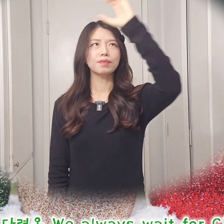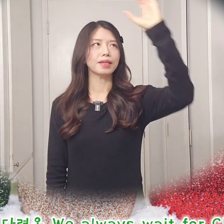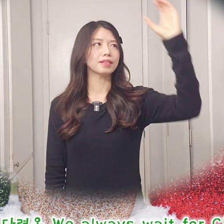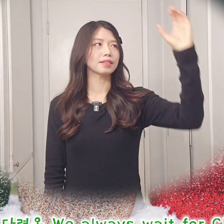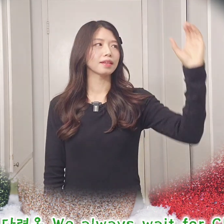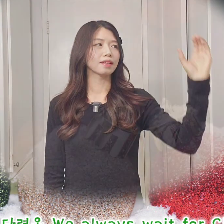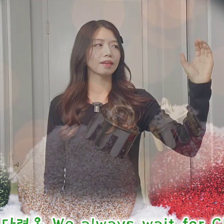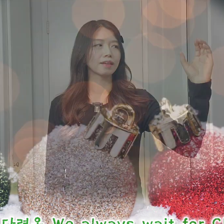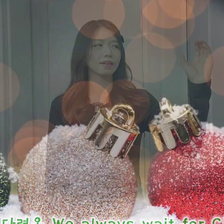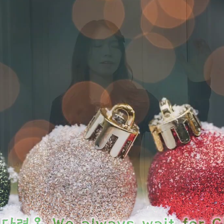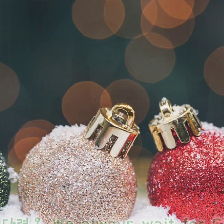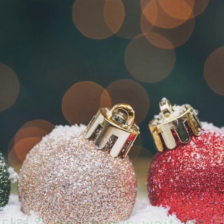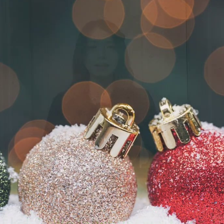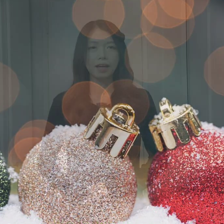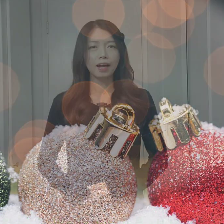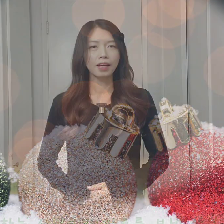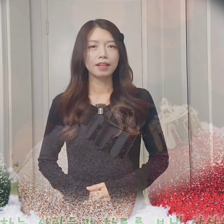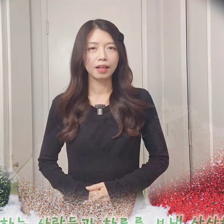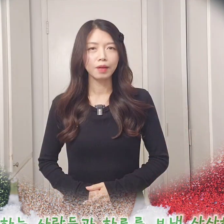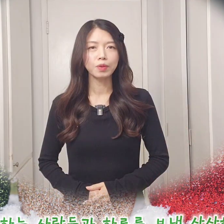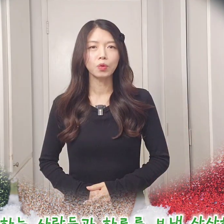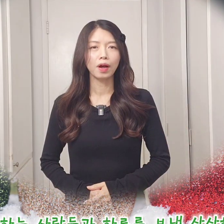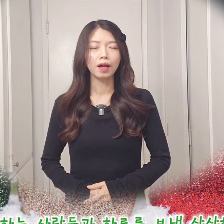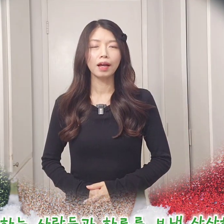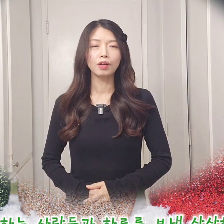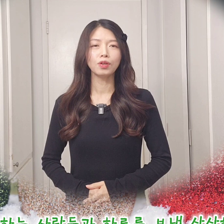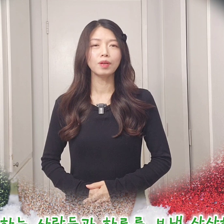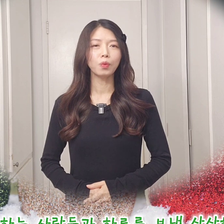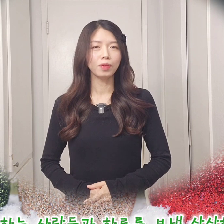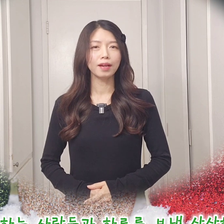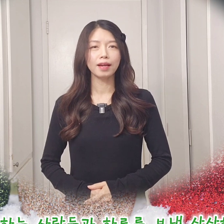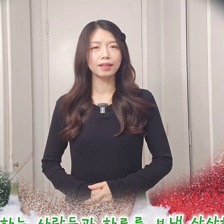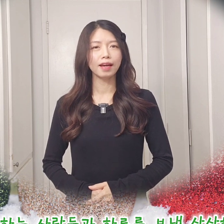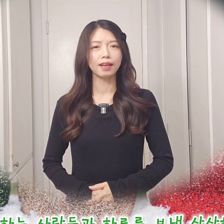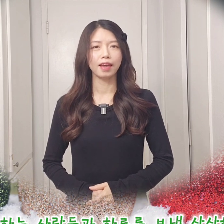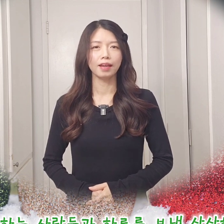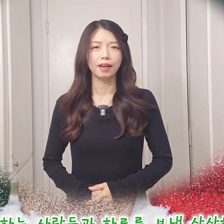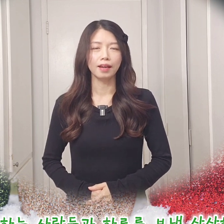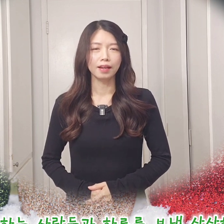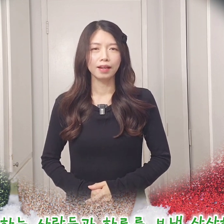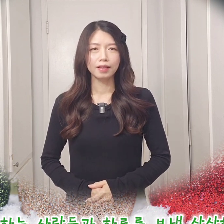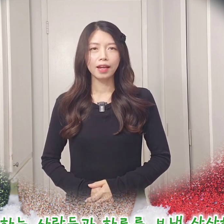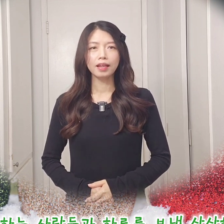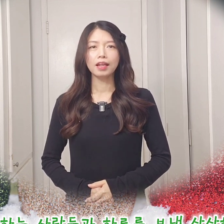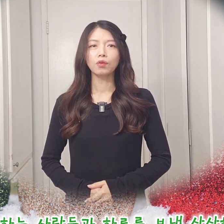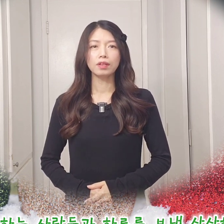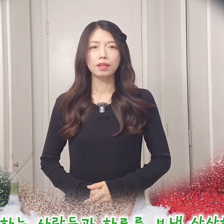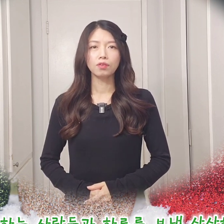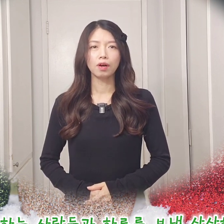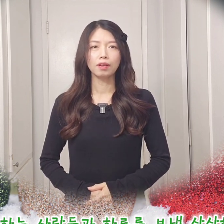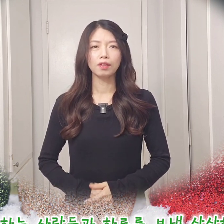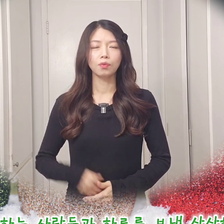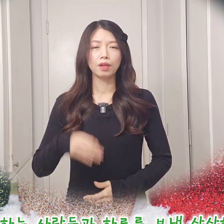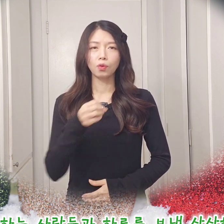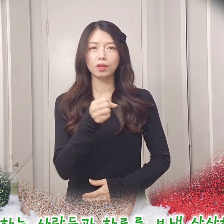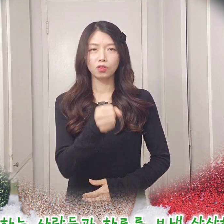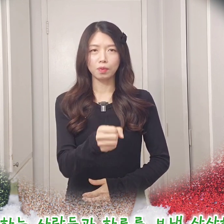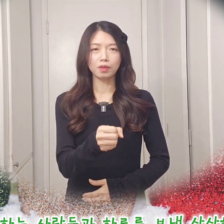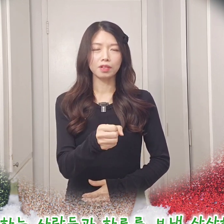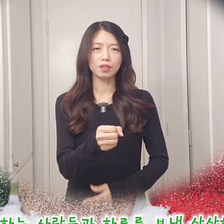Christmas. 사랑하는 사람들과 하루를 보낼 상상에. 사랑이라고 한 뜻의 수어는 왼손을 주먹 쥐시고